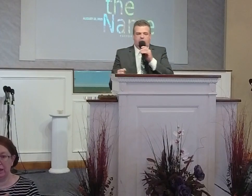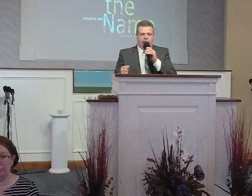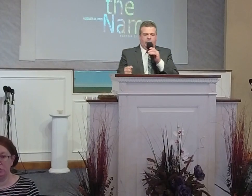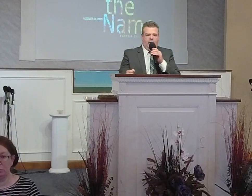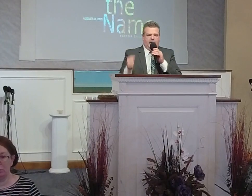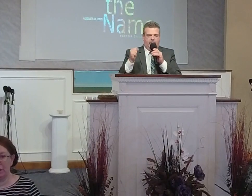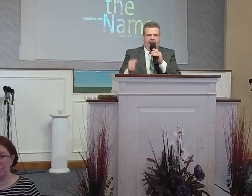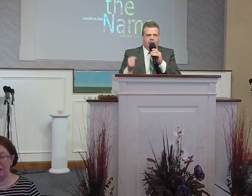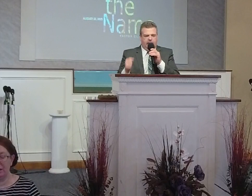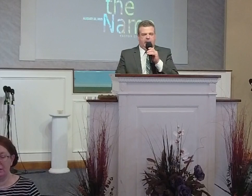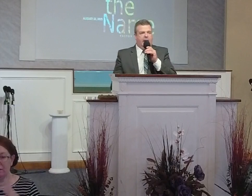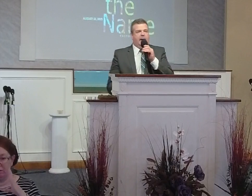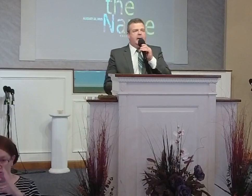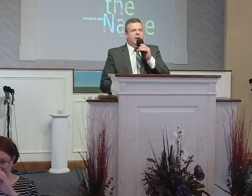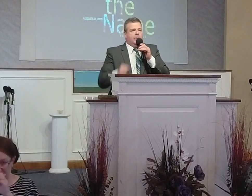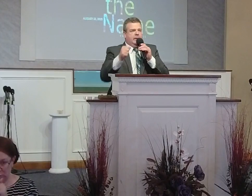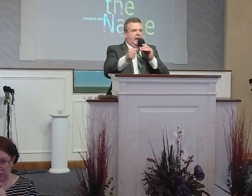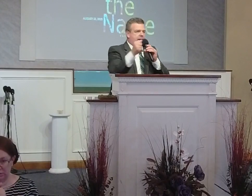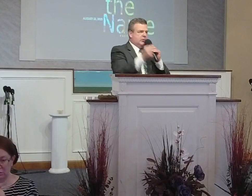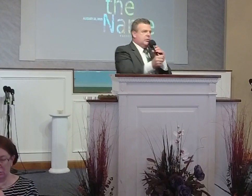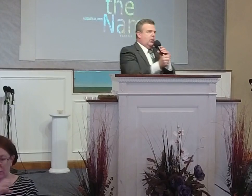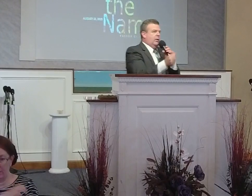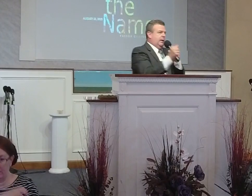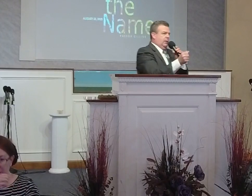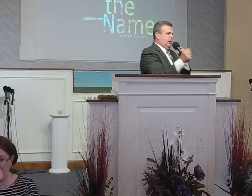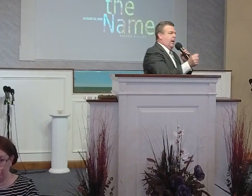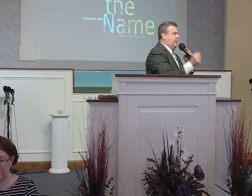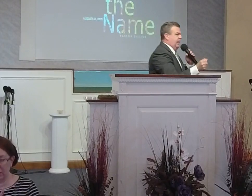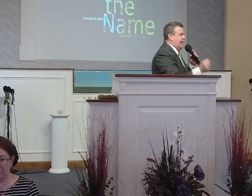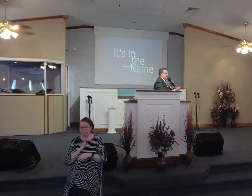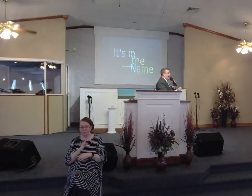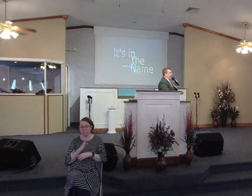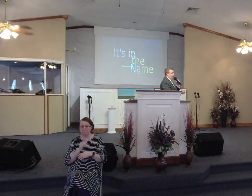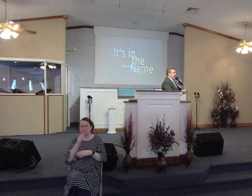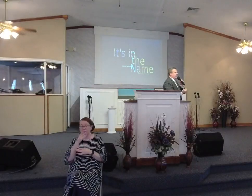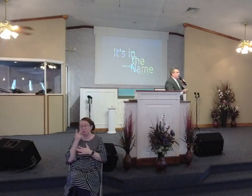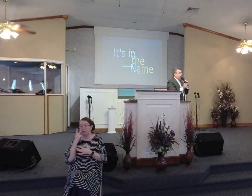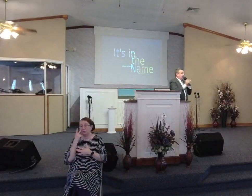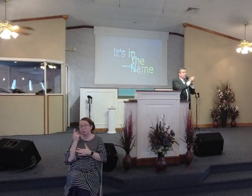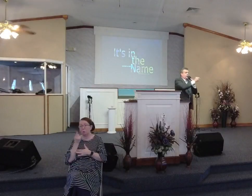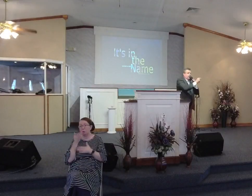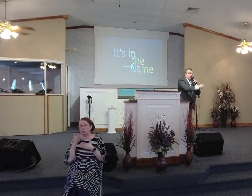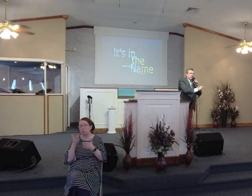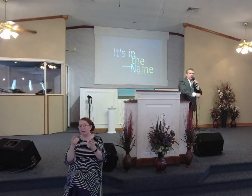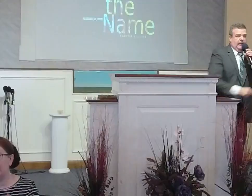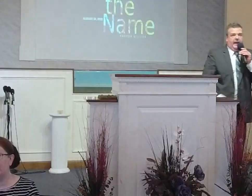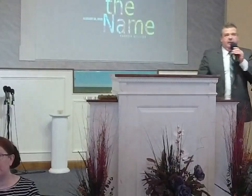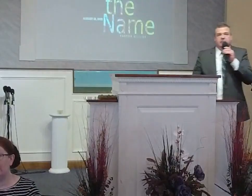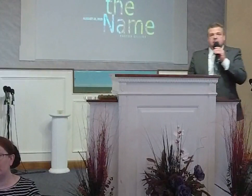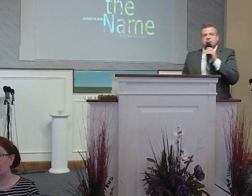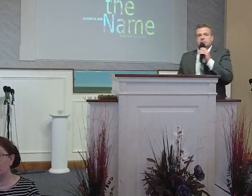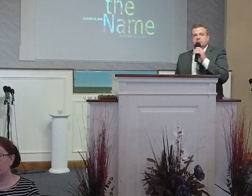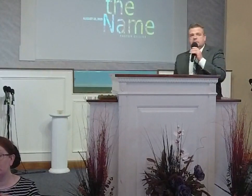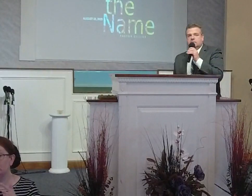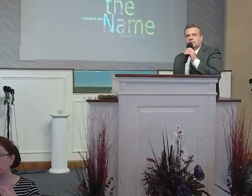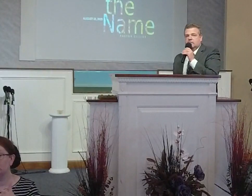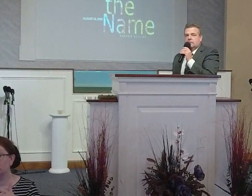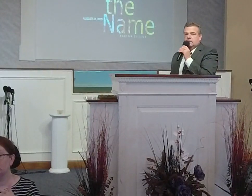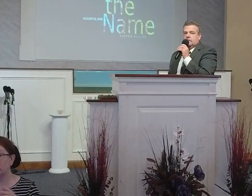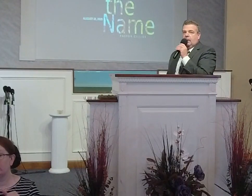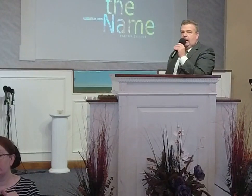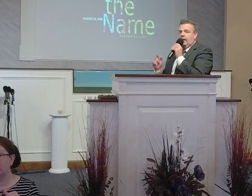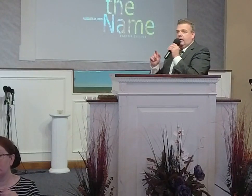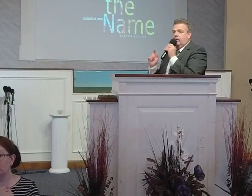languideció bajo otro. Era hora de traer de vuelta el liderazgo teocrático de Dios a una vez